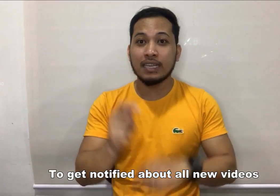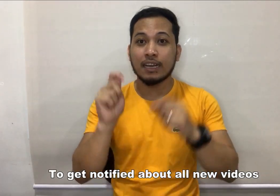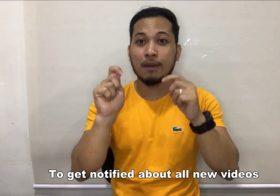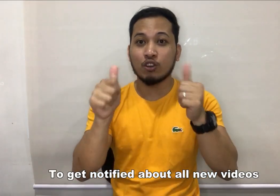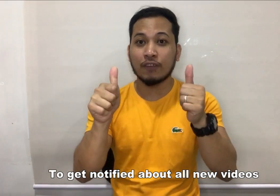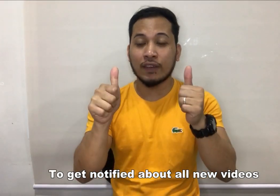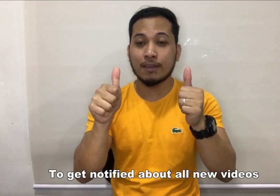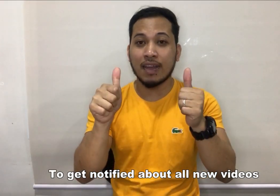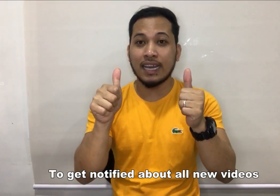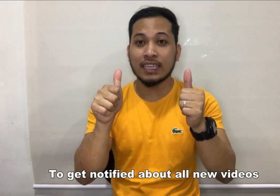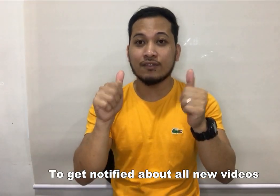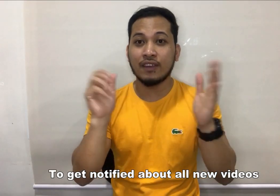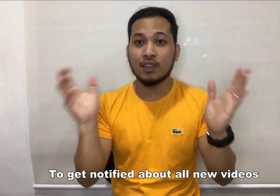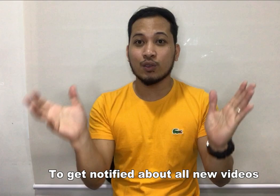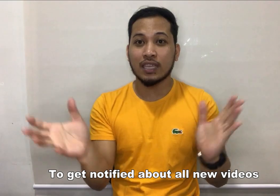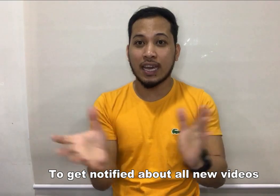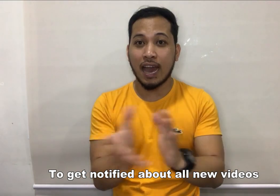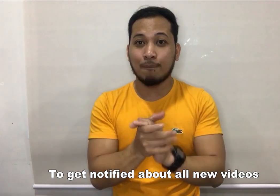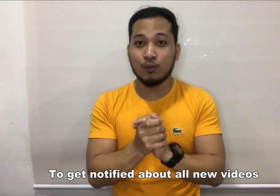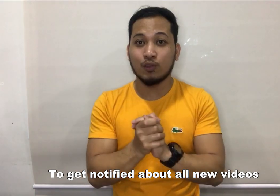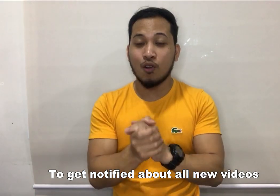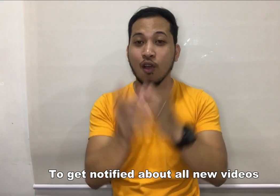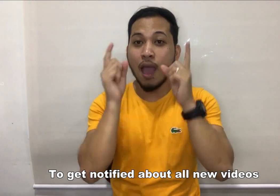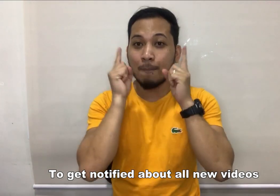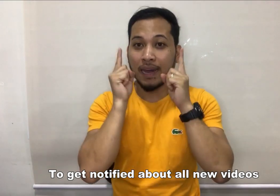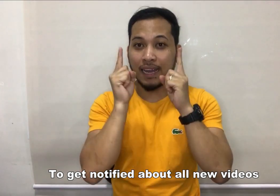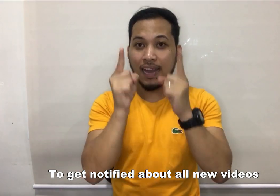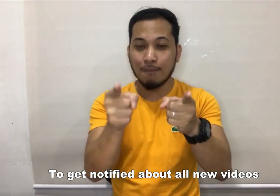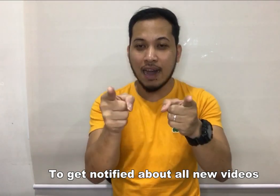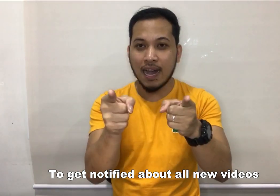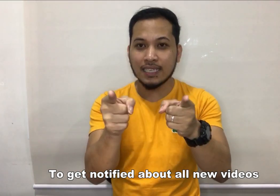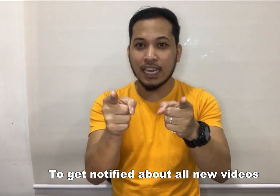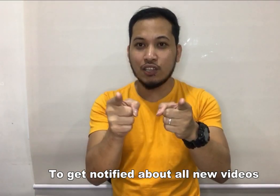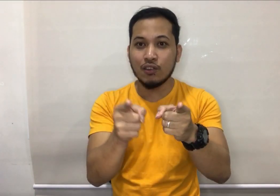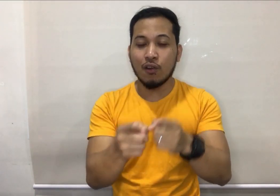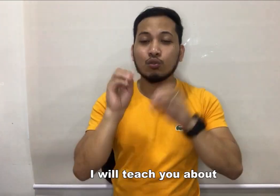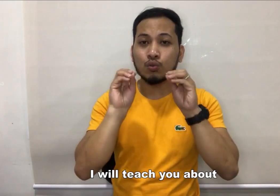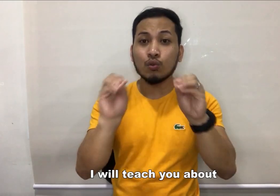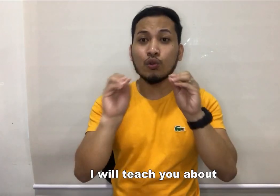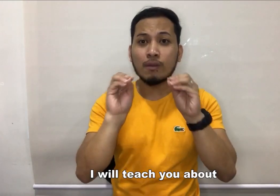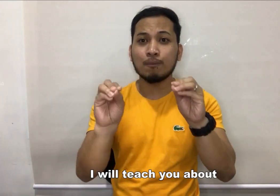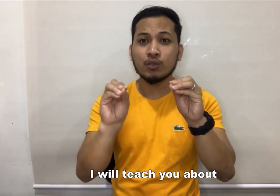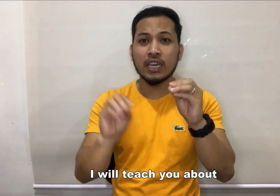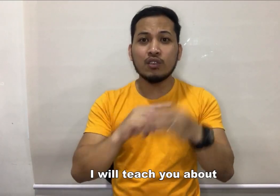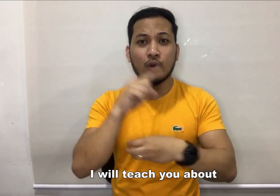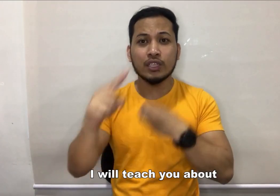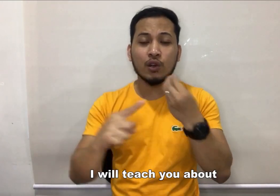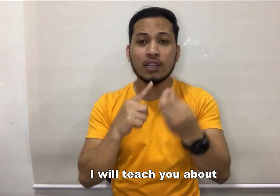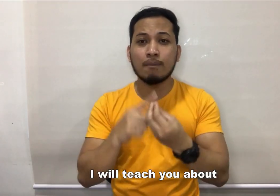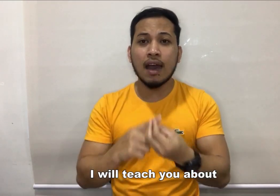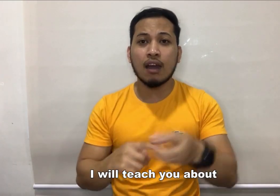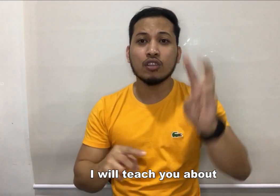mabilis kang ma-notify sa mga latest videos na i-upload ko para lamang sa inyo. Ituturo ko naman po sa inyo, it's all about